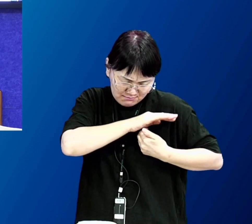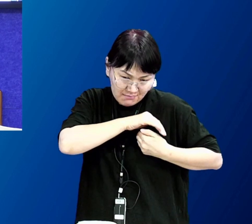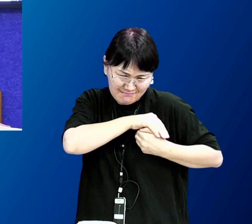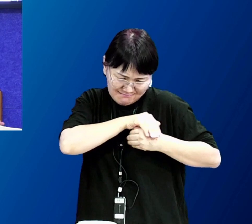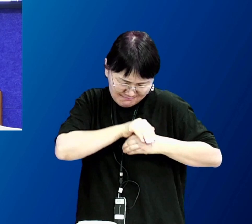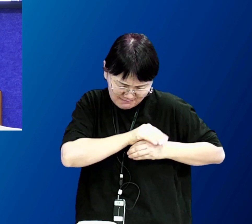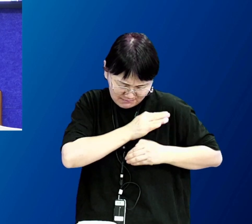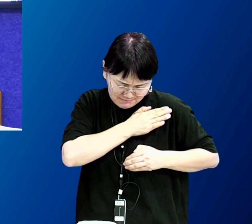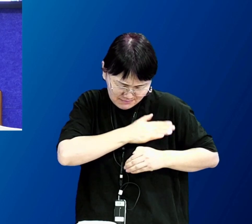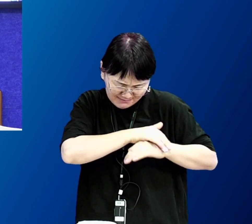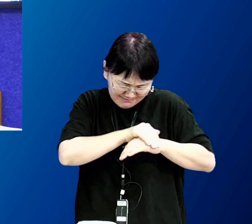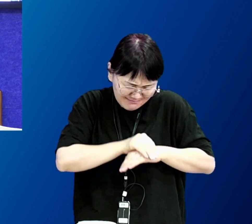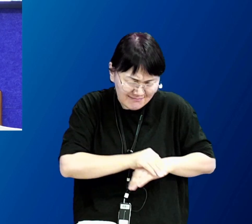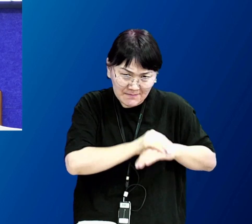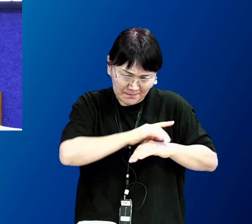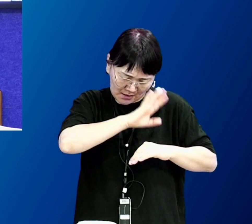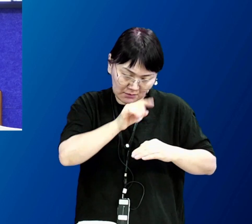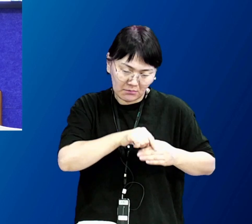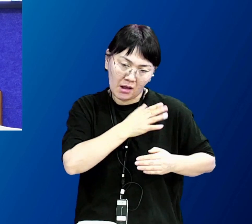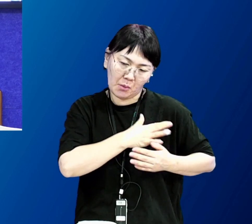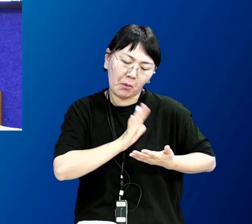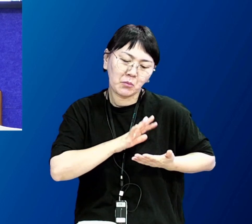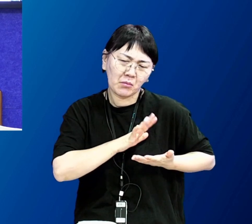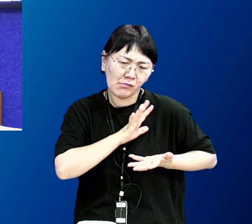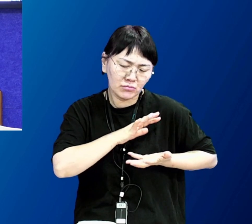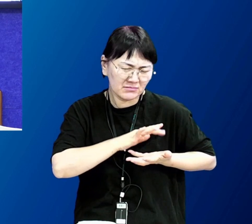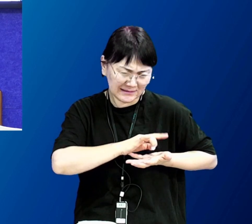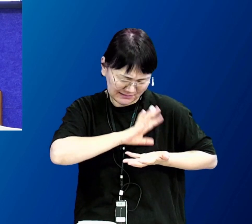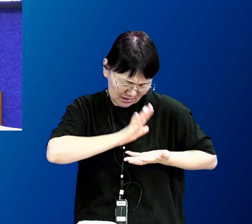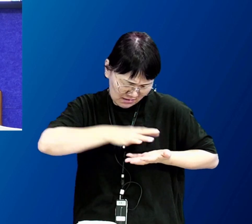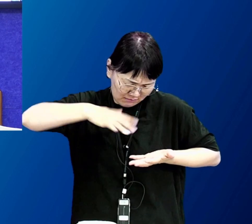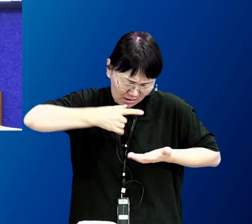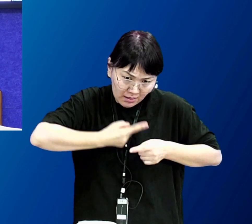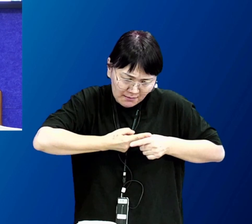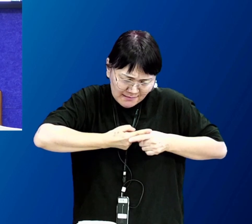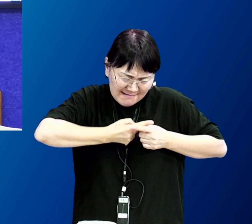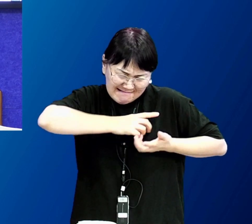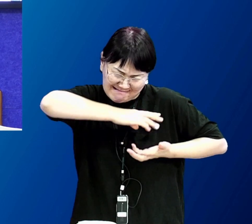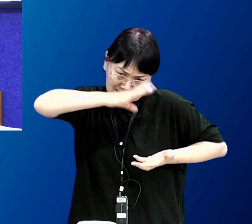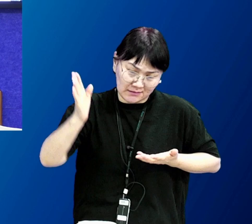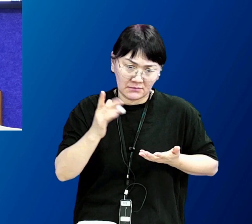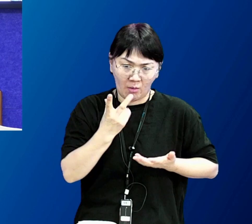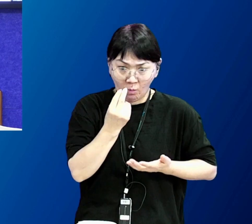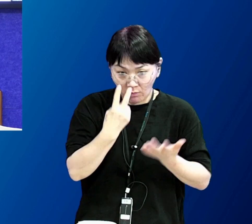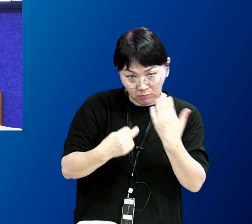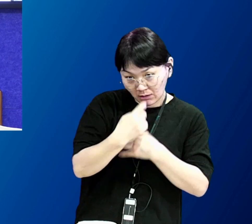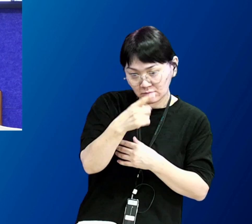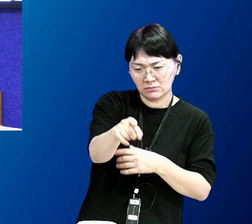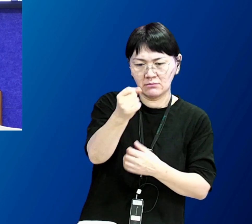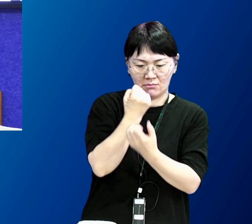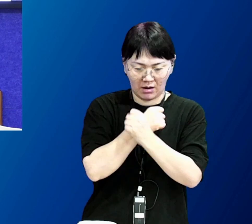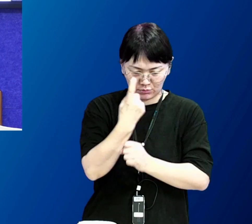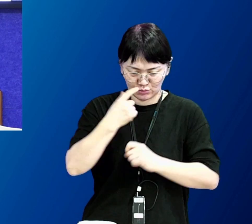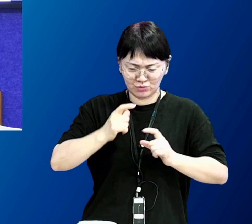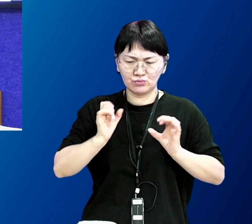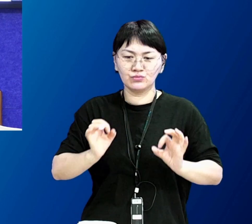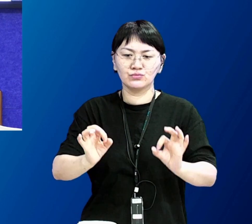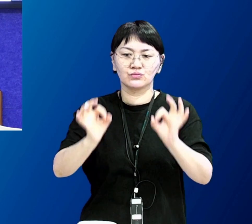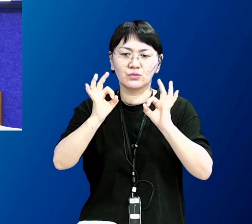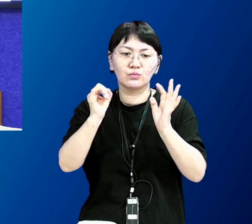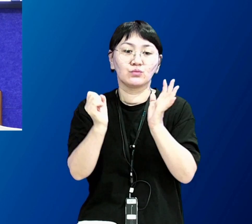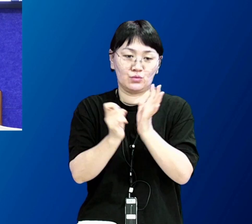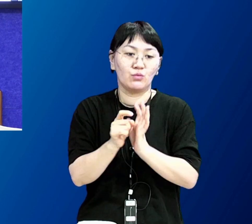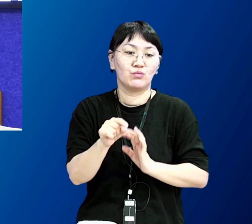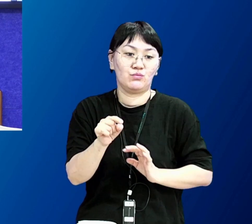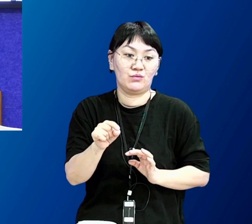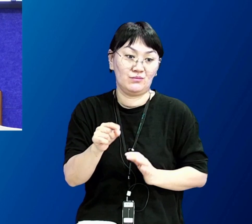хайрыг өшөөлөө халуун болгож явах нь юу юм болоо? Авралыг авсан үнд үнэнхээр чухал тийм зүйлээ гэж